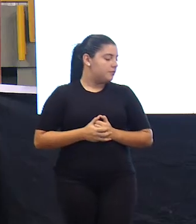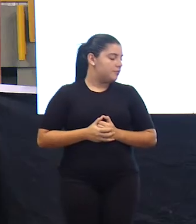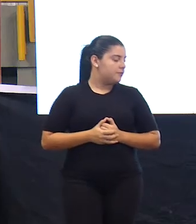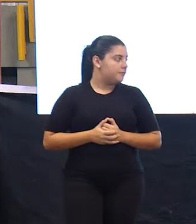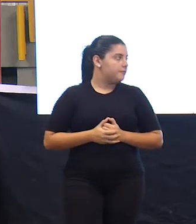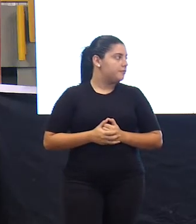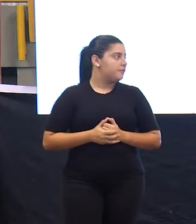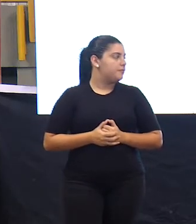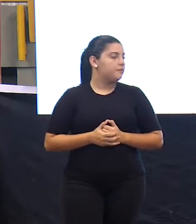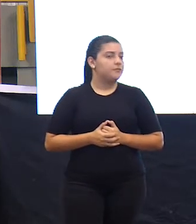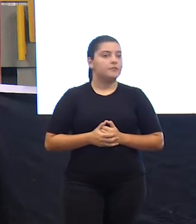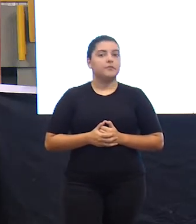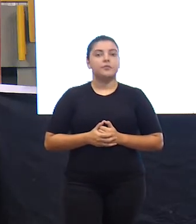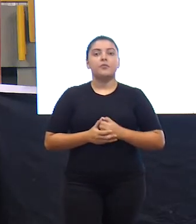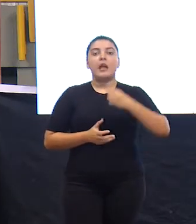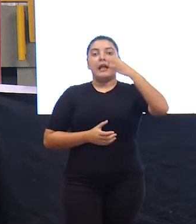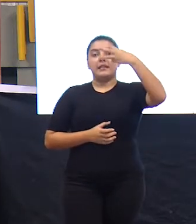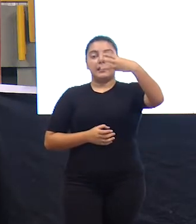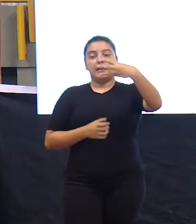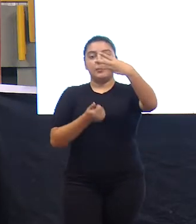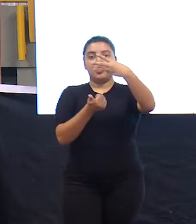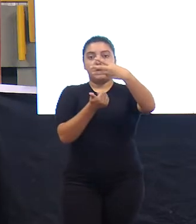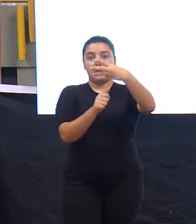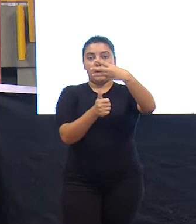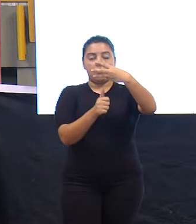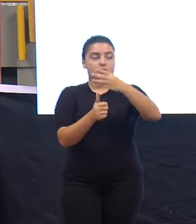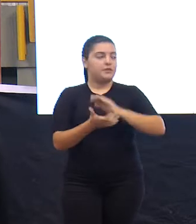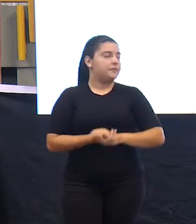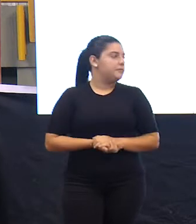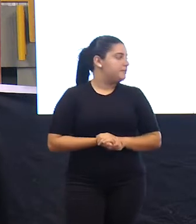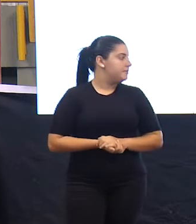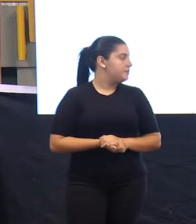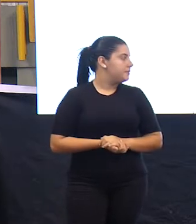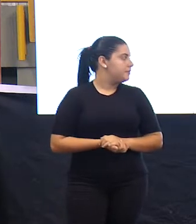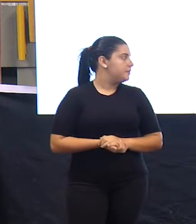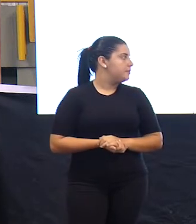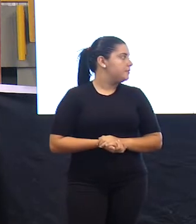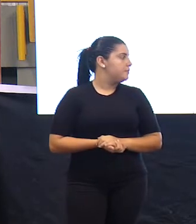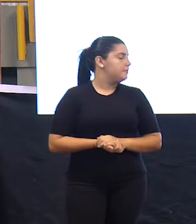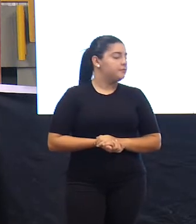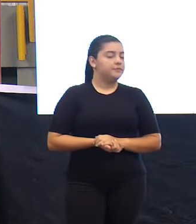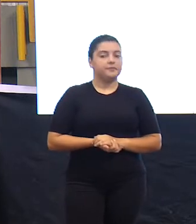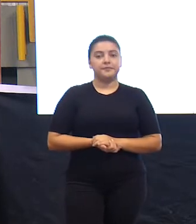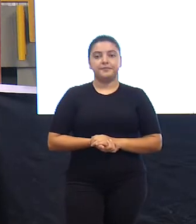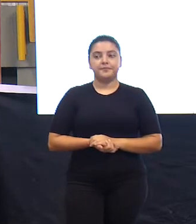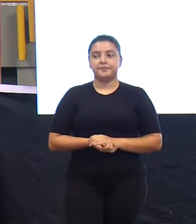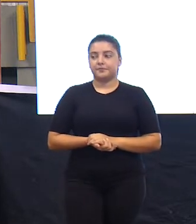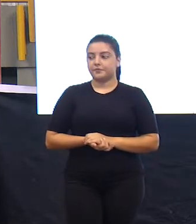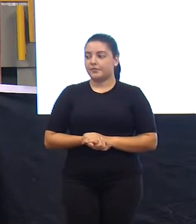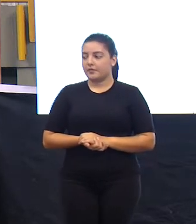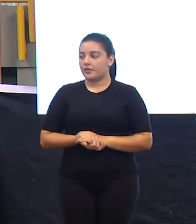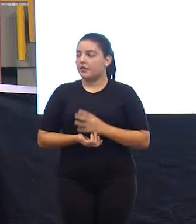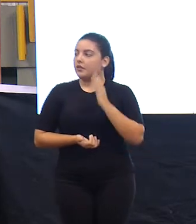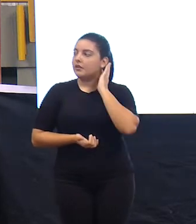11? 3 sobre 11. Obrigado, querido. 3 sobre 11.